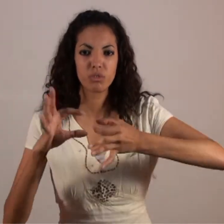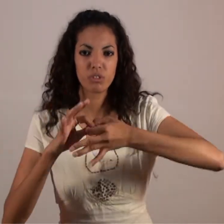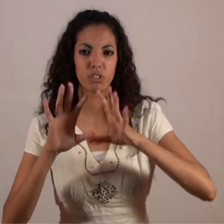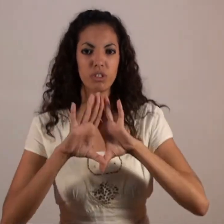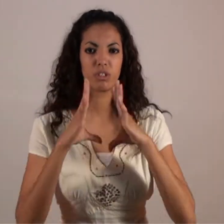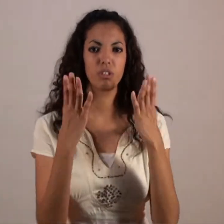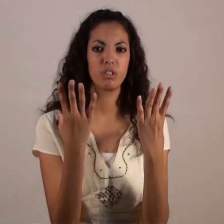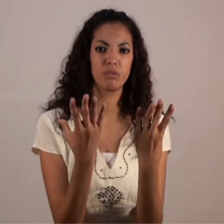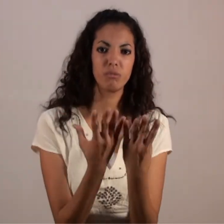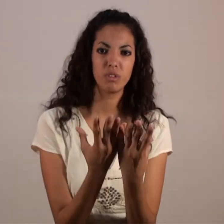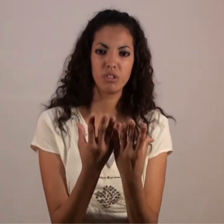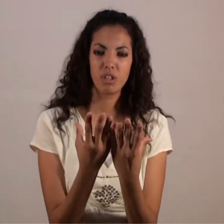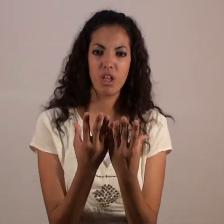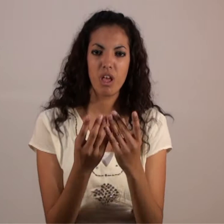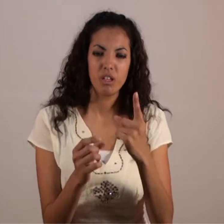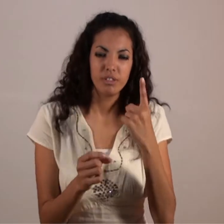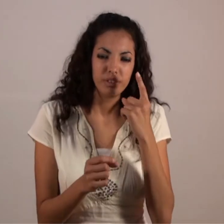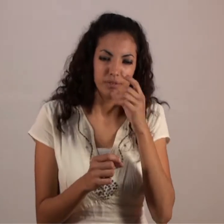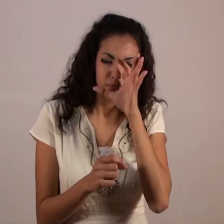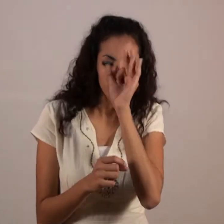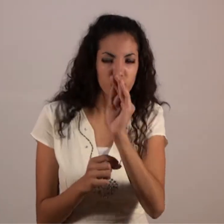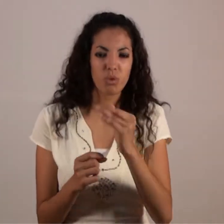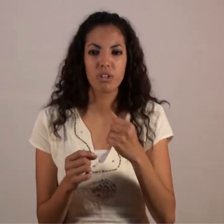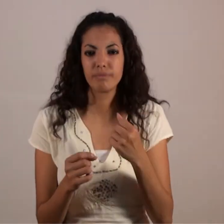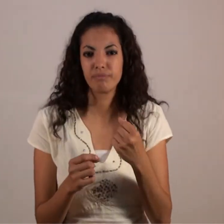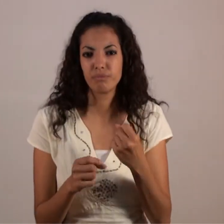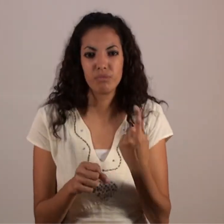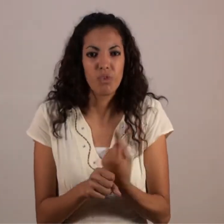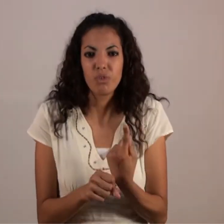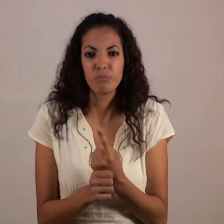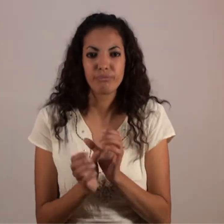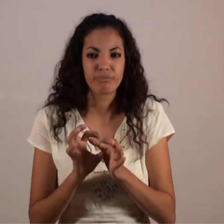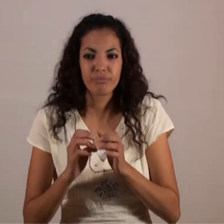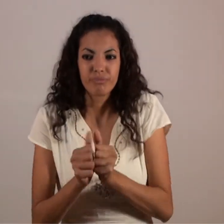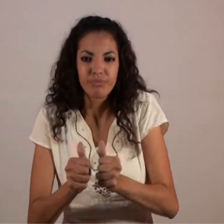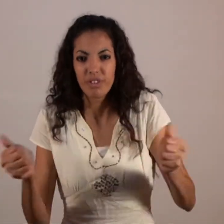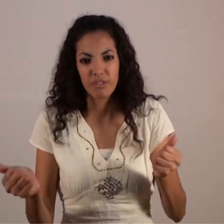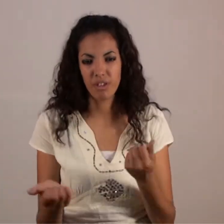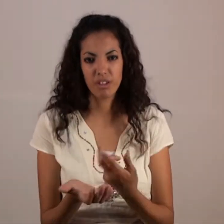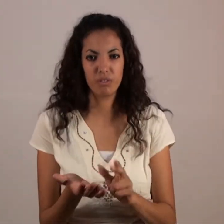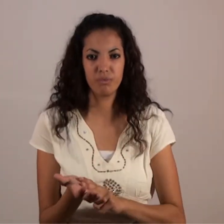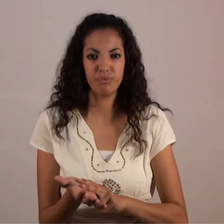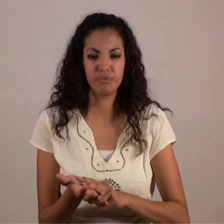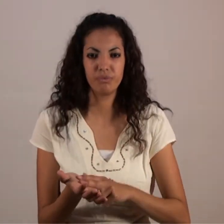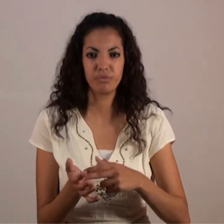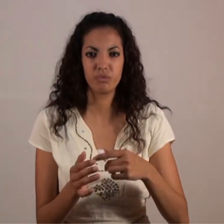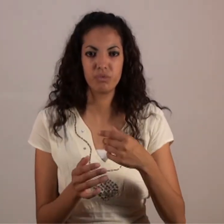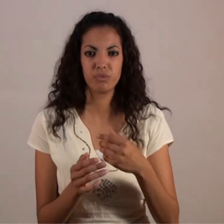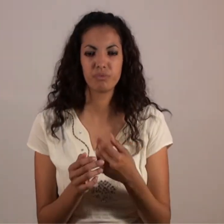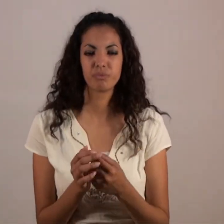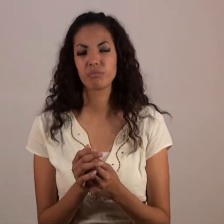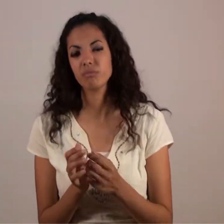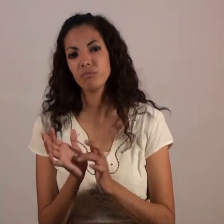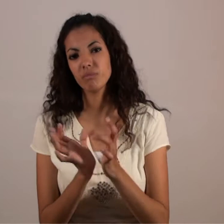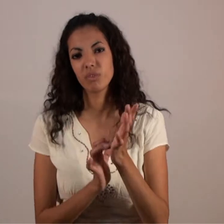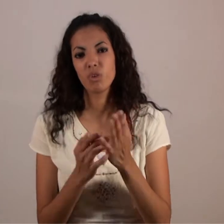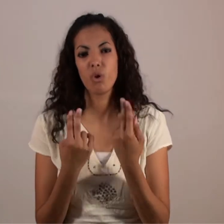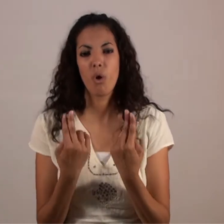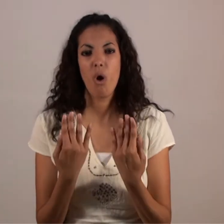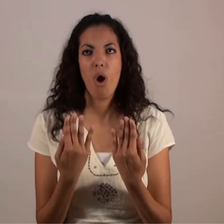Jesucristo vino para que Él pudiera vincular al hombre finito con el Dios infinito y conectar la tierra que se había divorciado del cielo